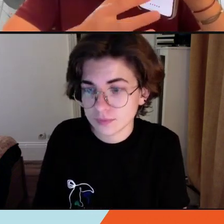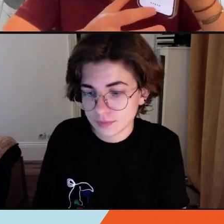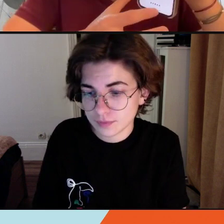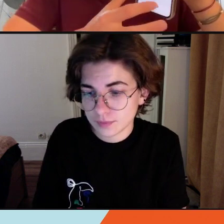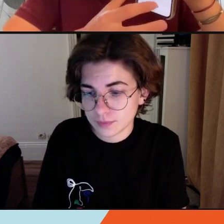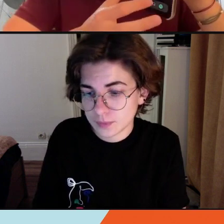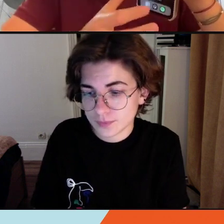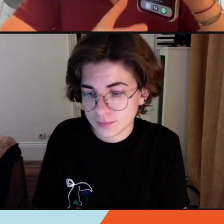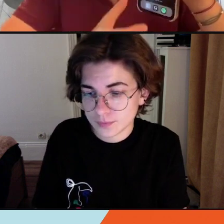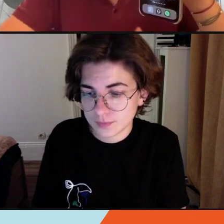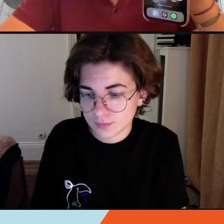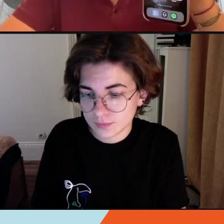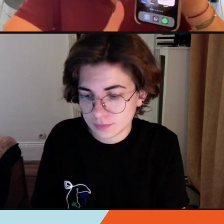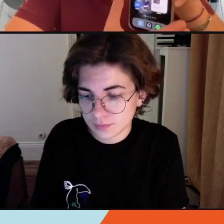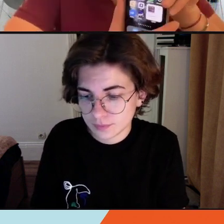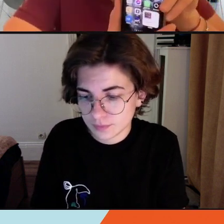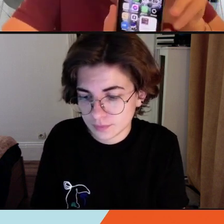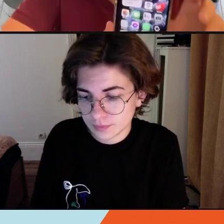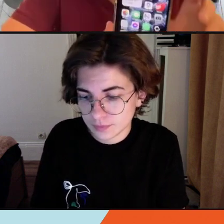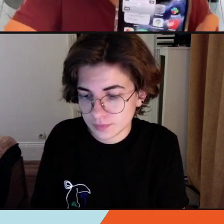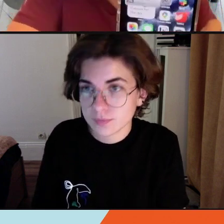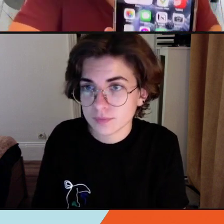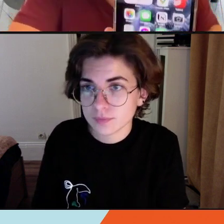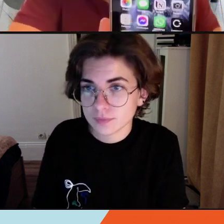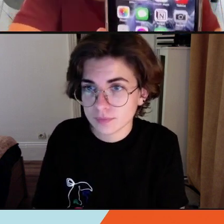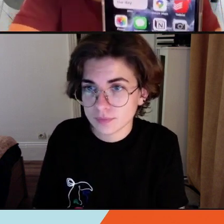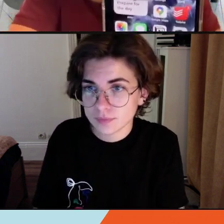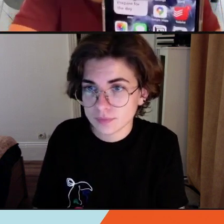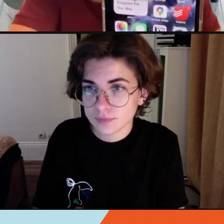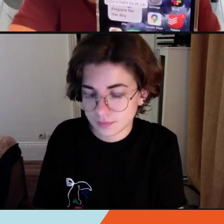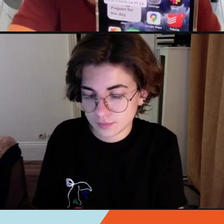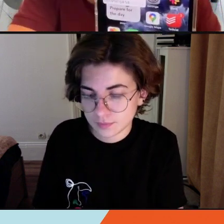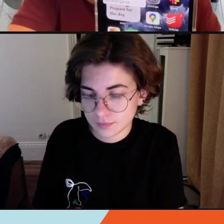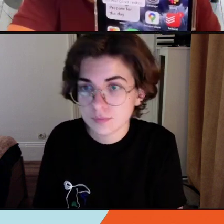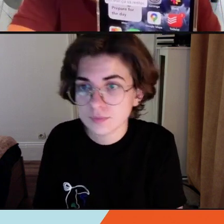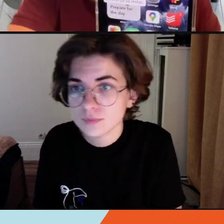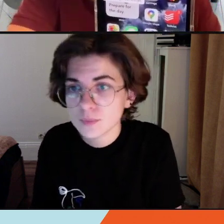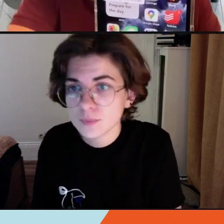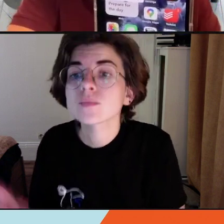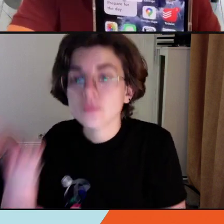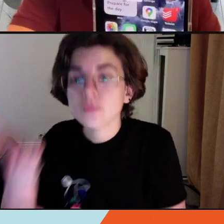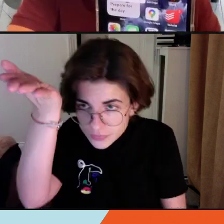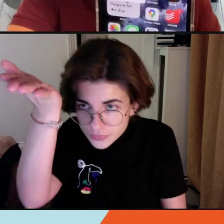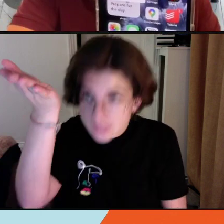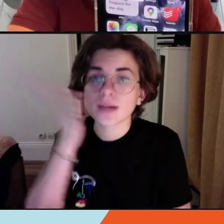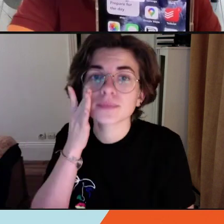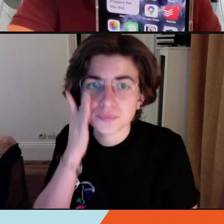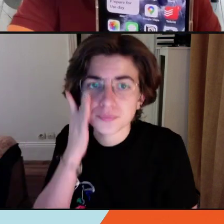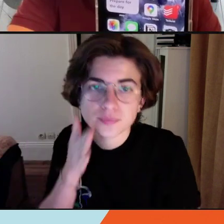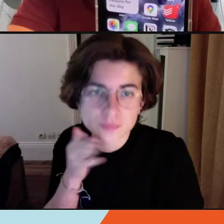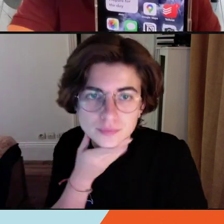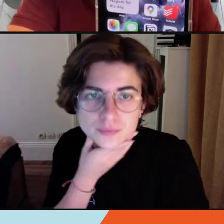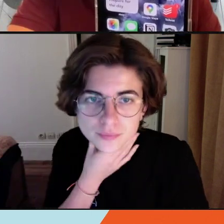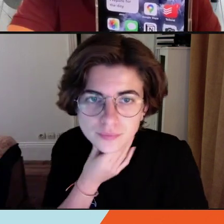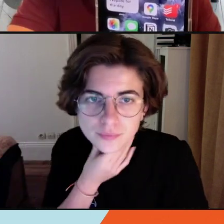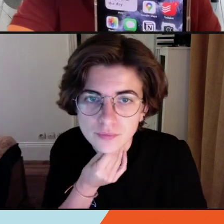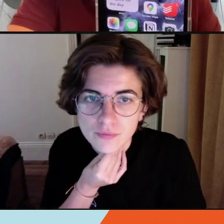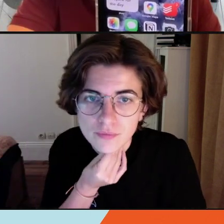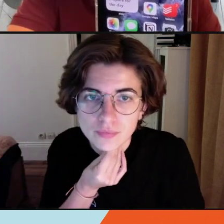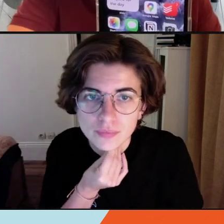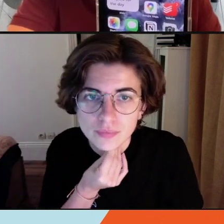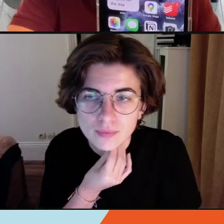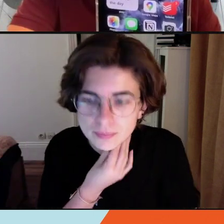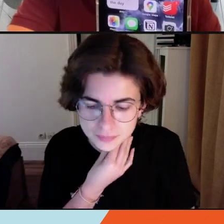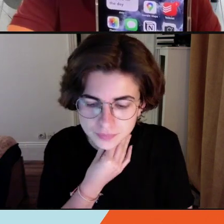juste à faire ça. Et tu vas voir, ça va rester comme ça, visible, d'accord? Donc, ça me permet de faire autre chose